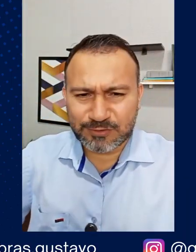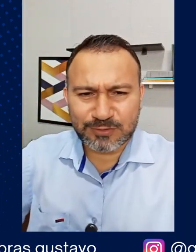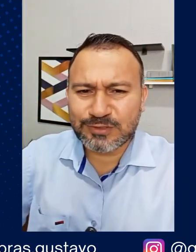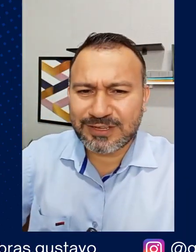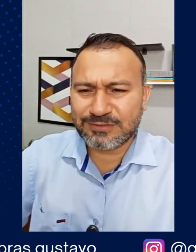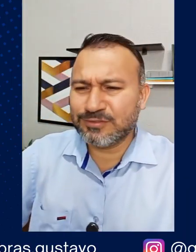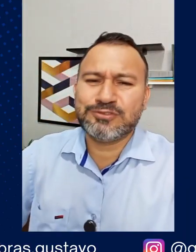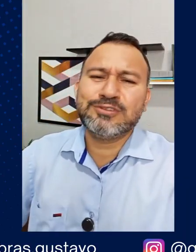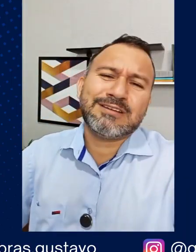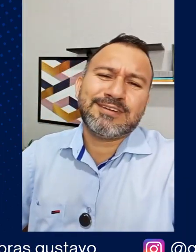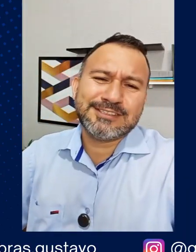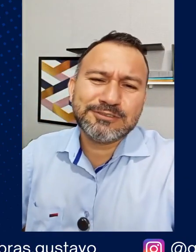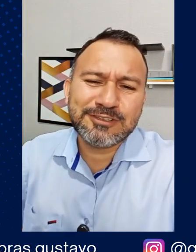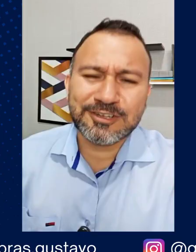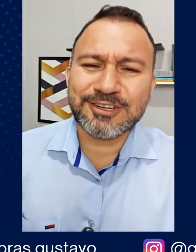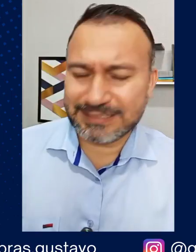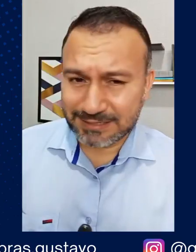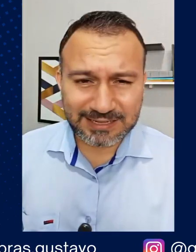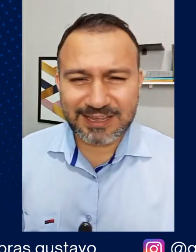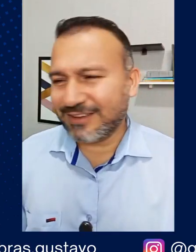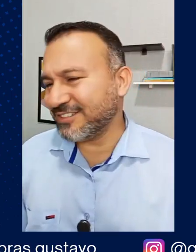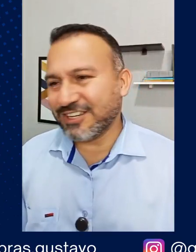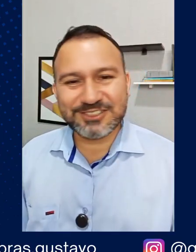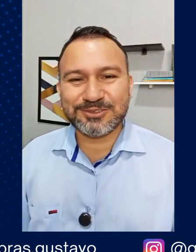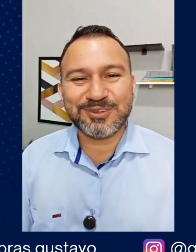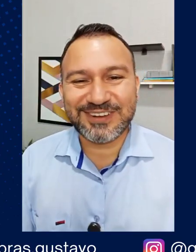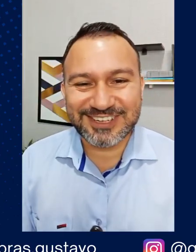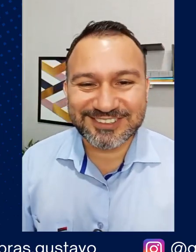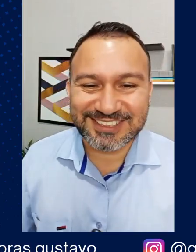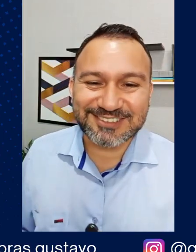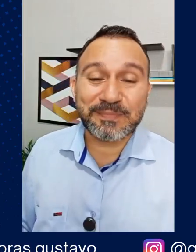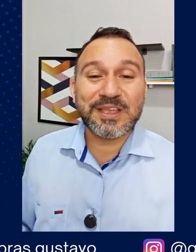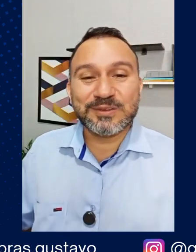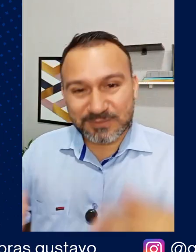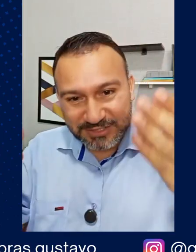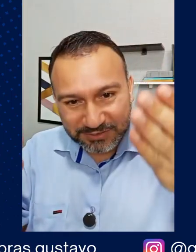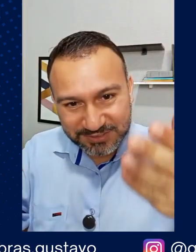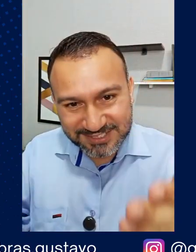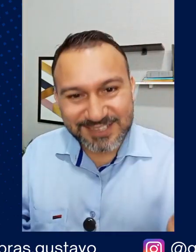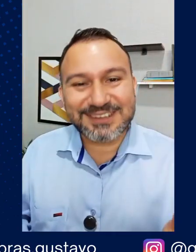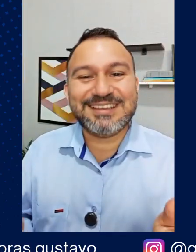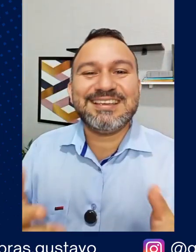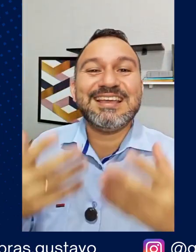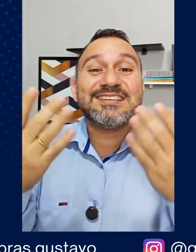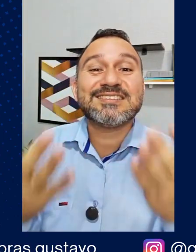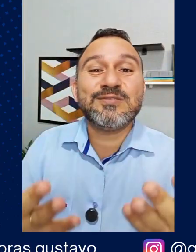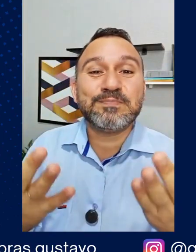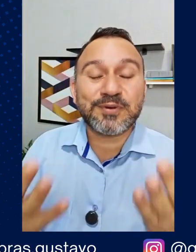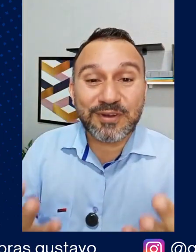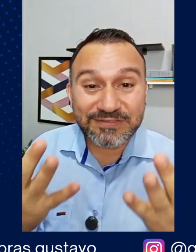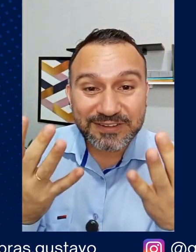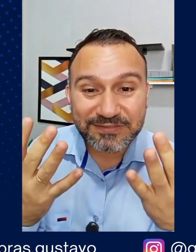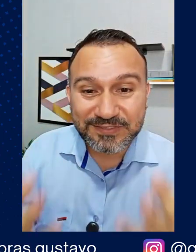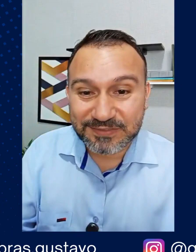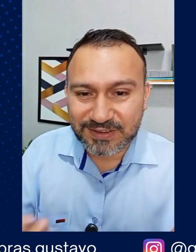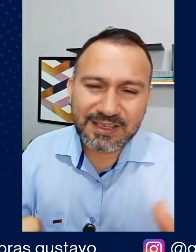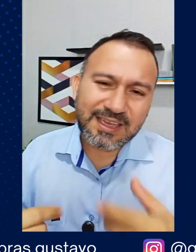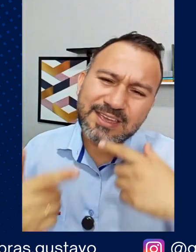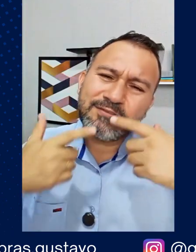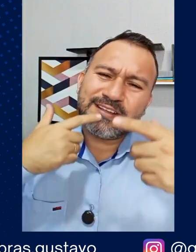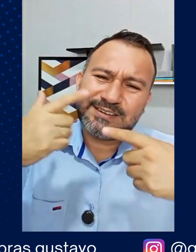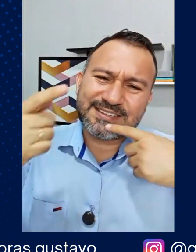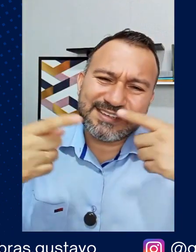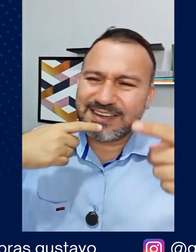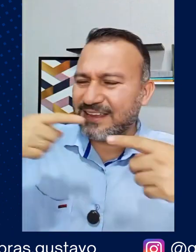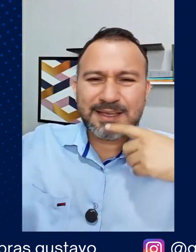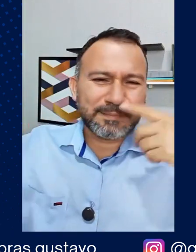impossível, professor Gustavo. O senhor está falando lorota? Não, gente, não estou falando, não. Os meus alunos estão aqui, eles são prova viva.